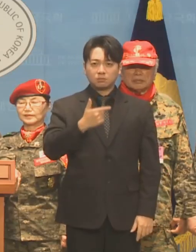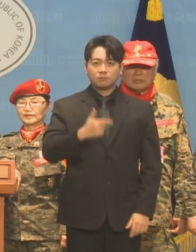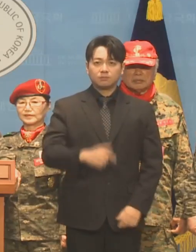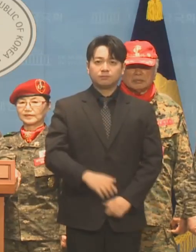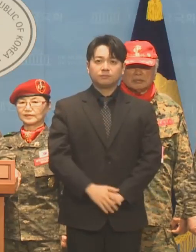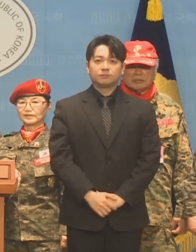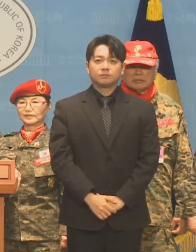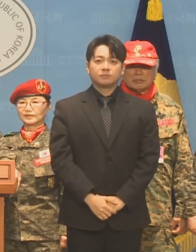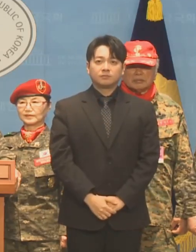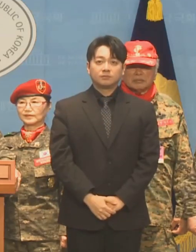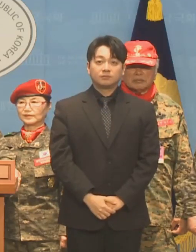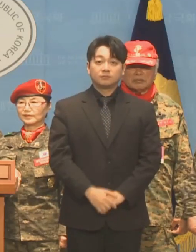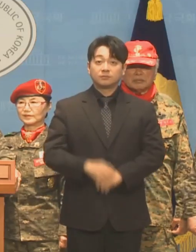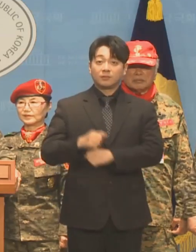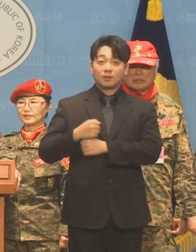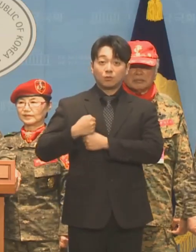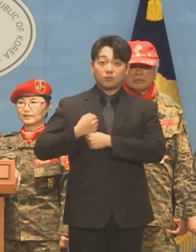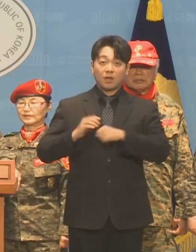든다. 해병대